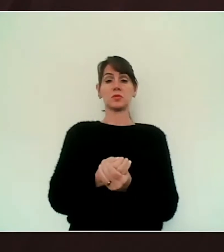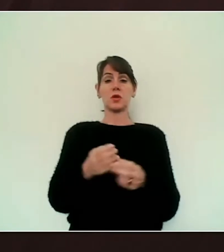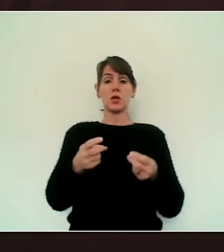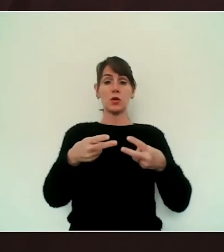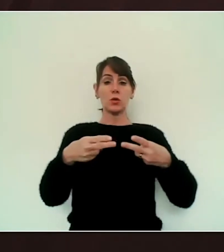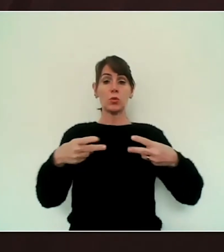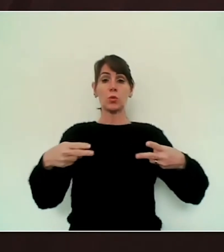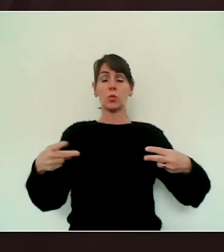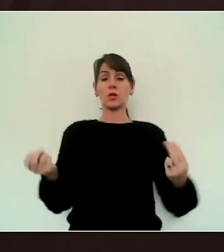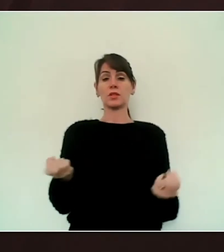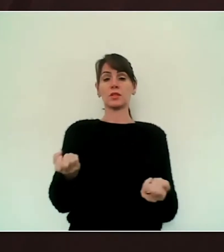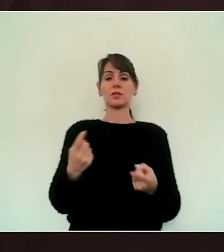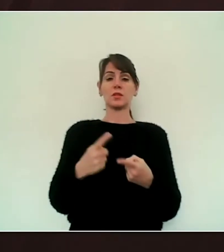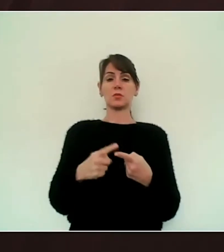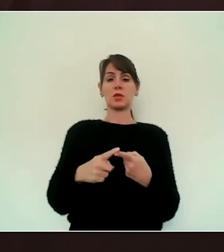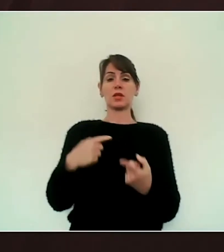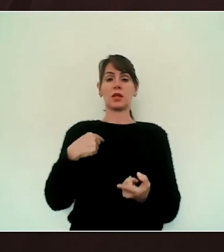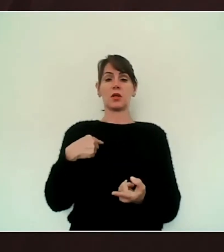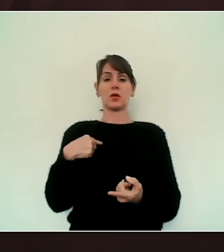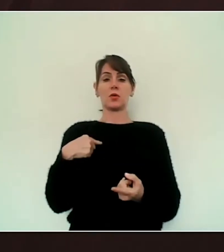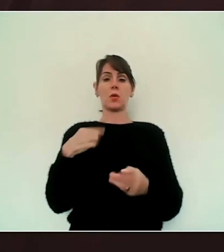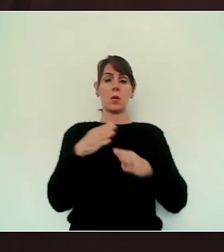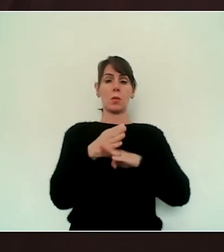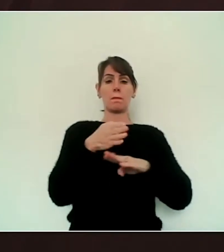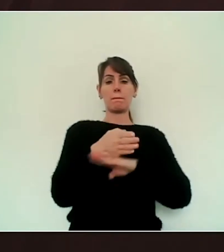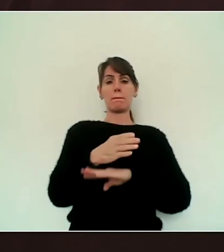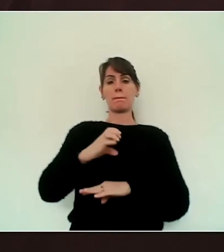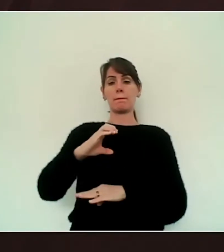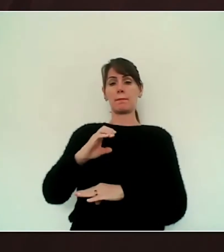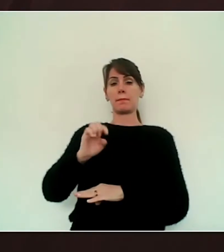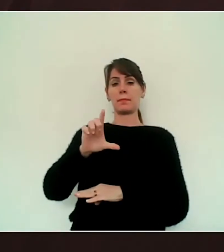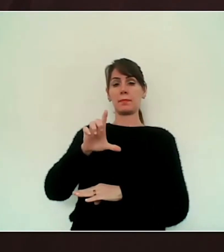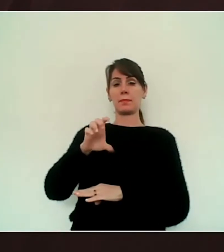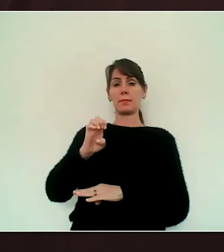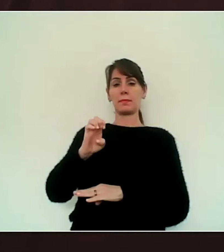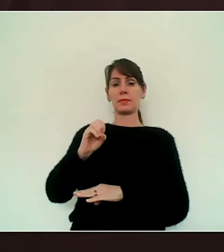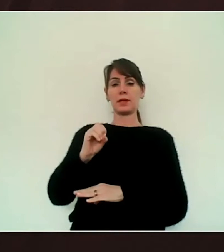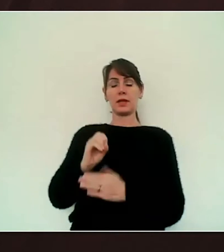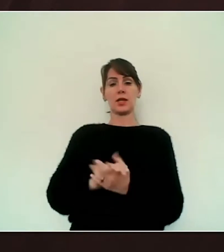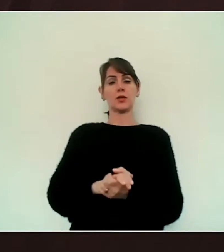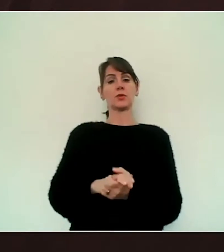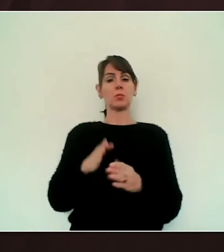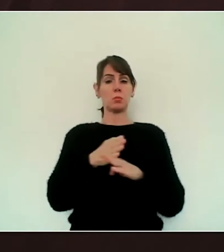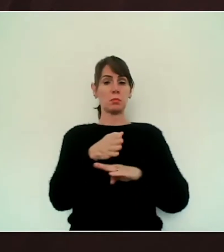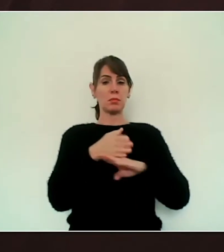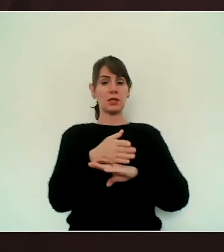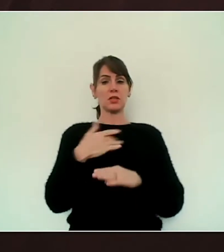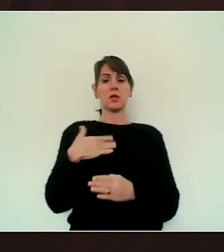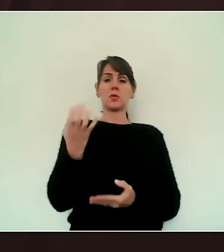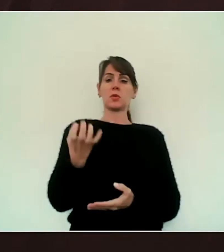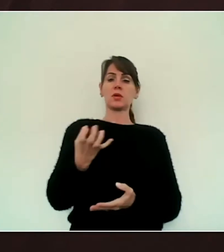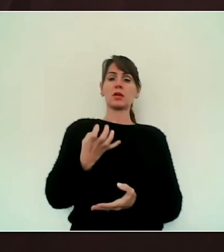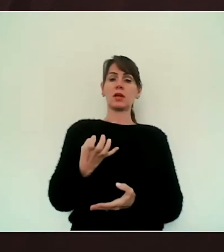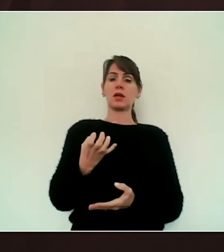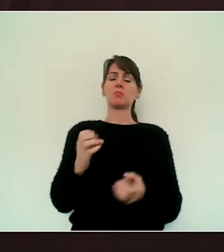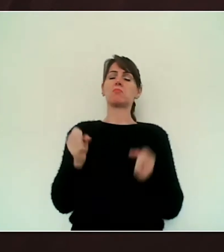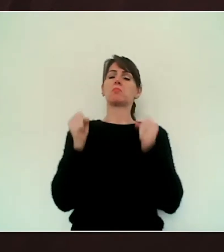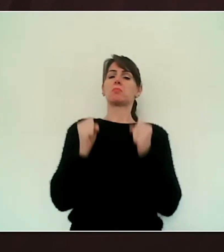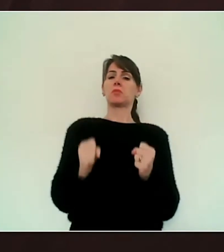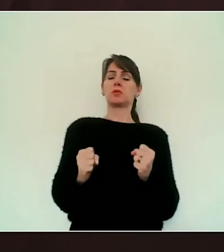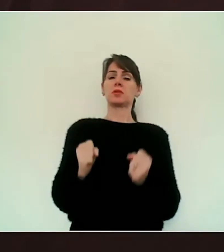do clero, eu tenho ambição, eu quero mais posição, mais status, mais poder, não é isso?